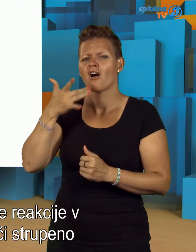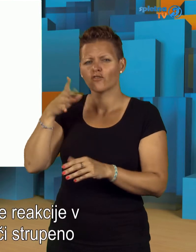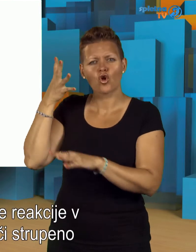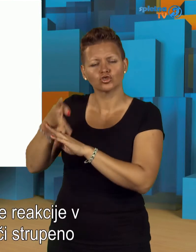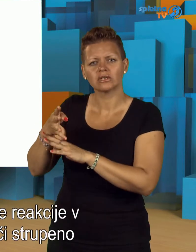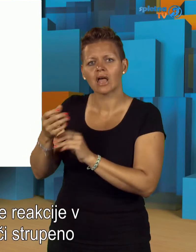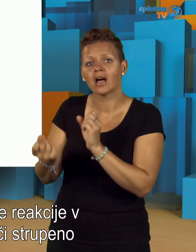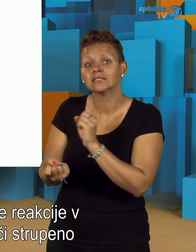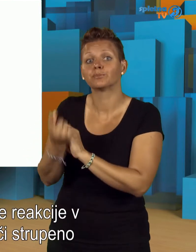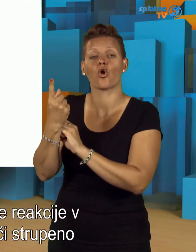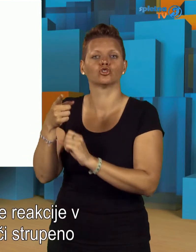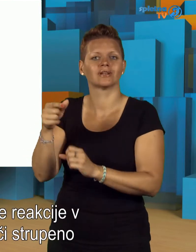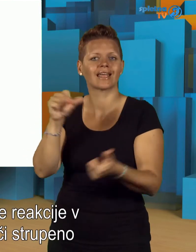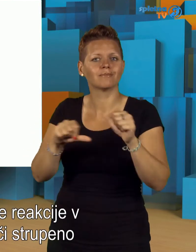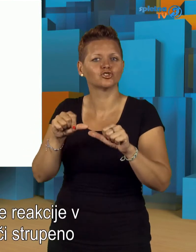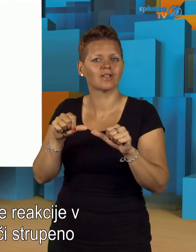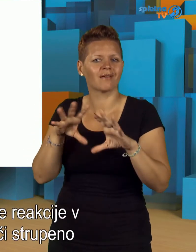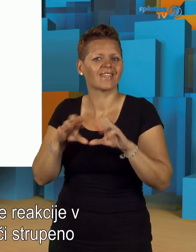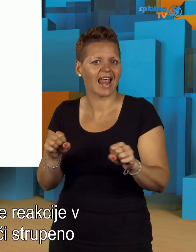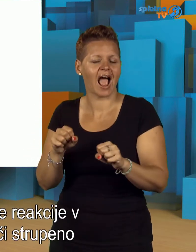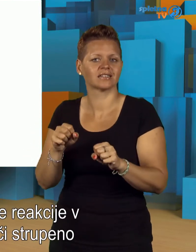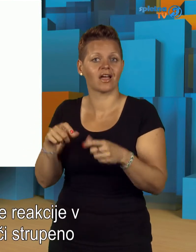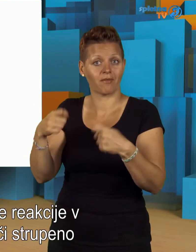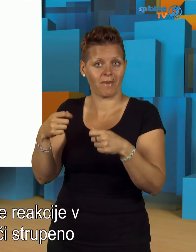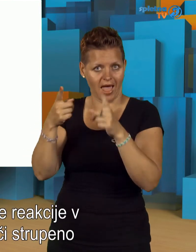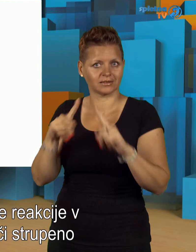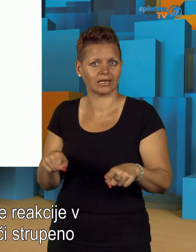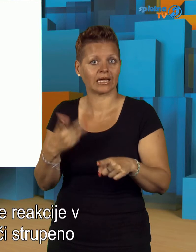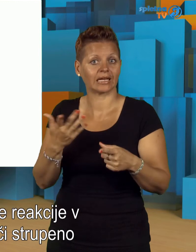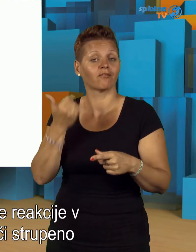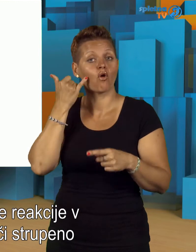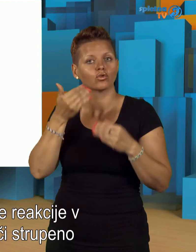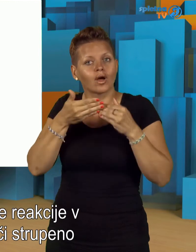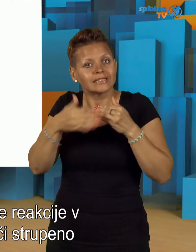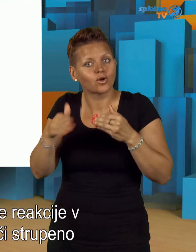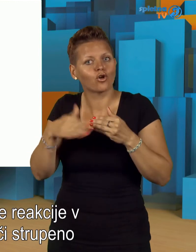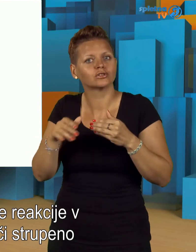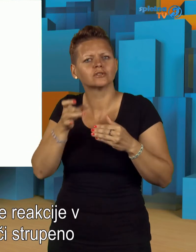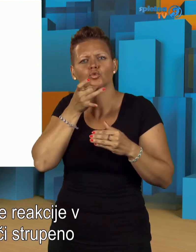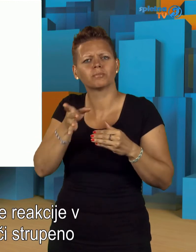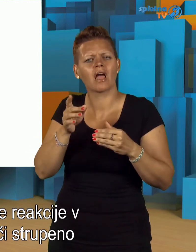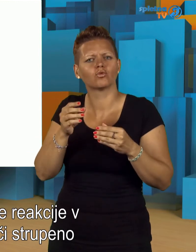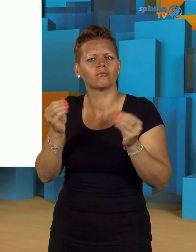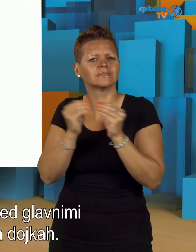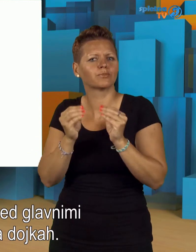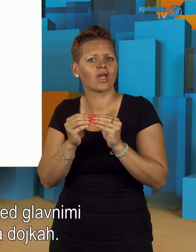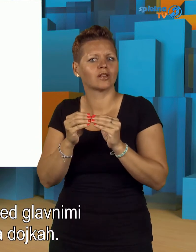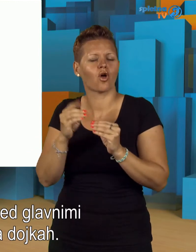Vročina sproži kemične reakcije v plastiki, ki v vodi izloči strupeno spojino dioksin. Ta je med